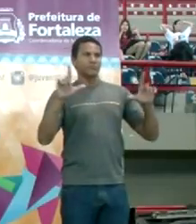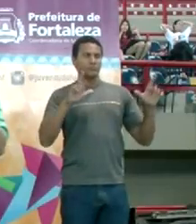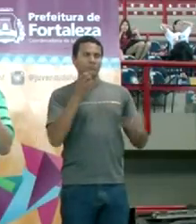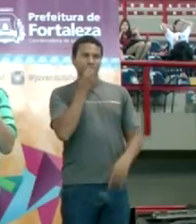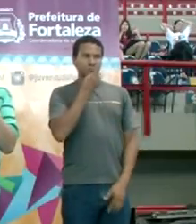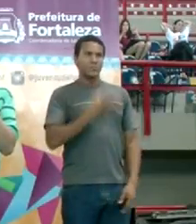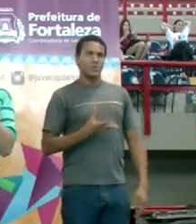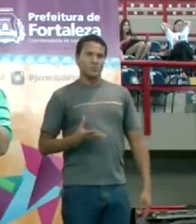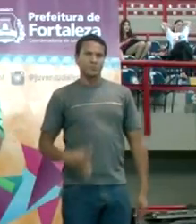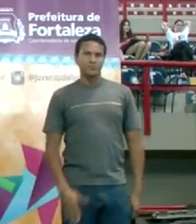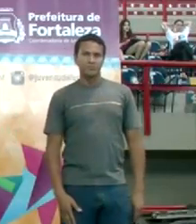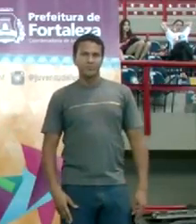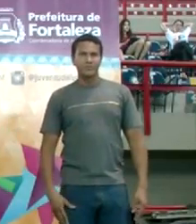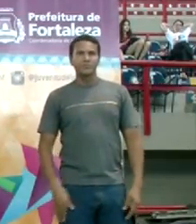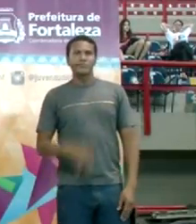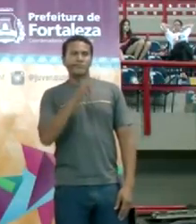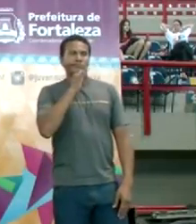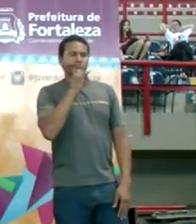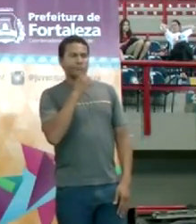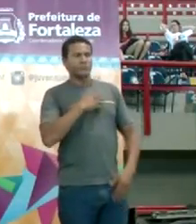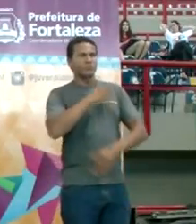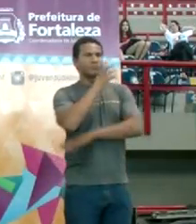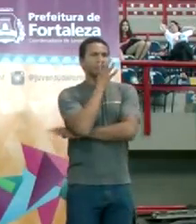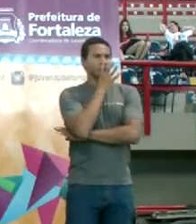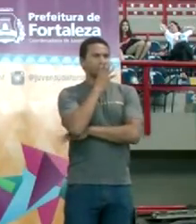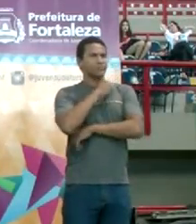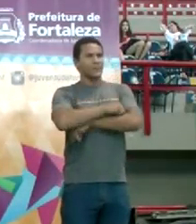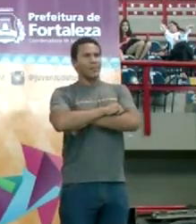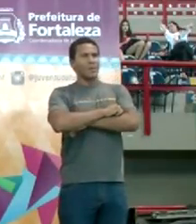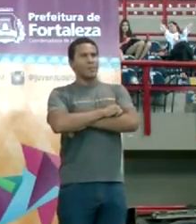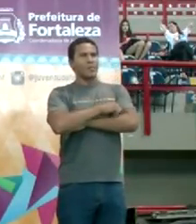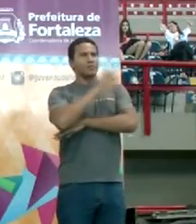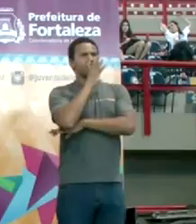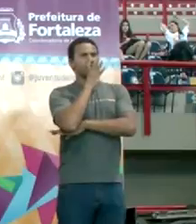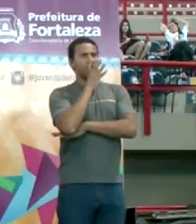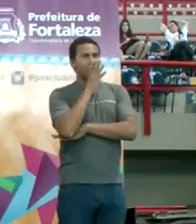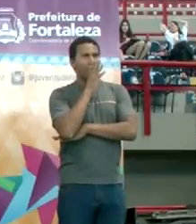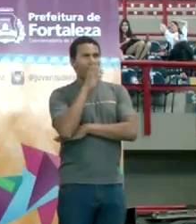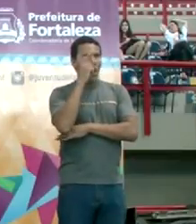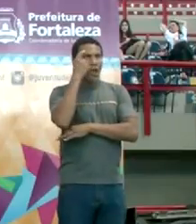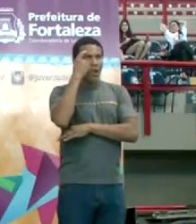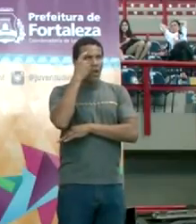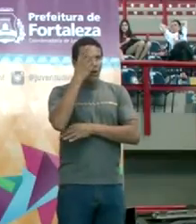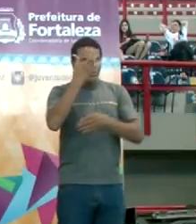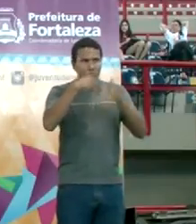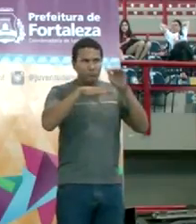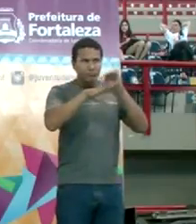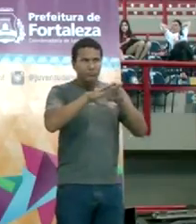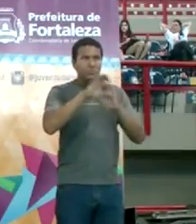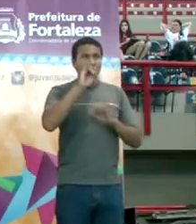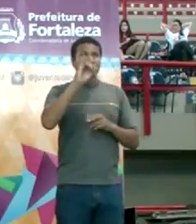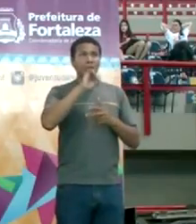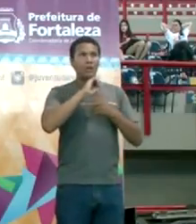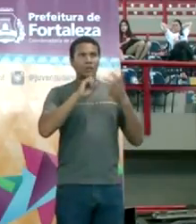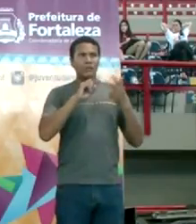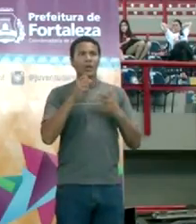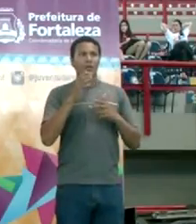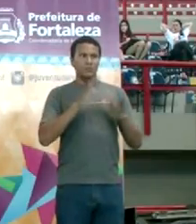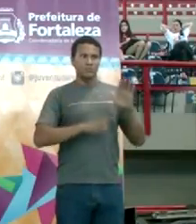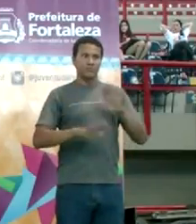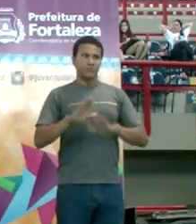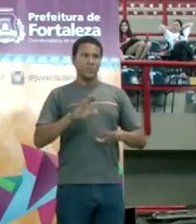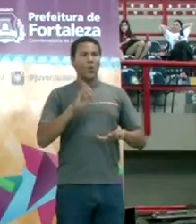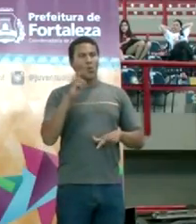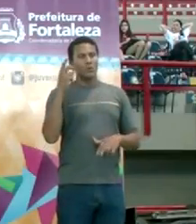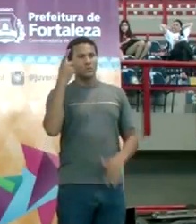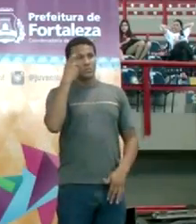você chega lá, vê lá uma informação do jornal, guarde, leia depois mais, se possível leia em espanhol, já que é a